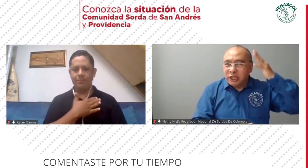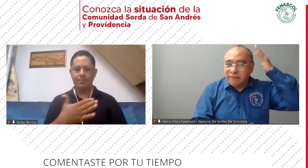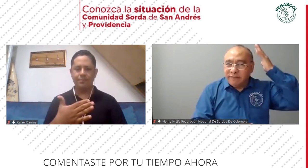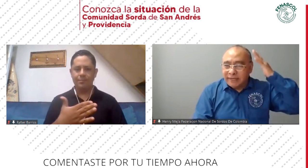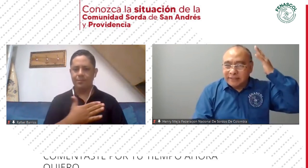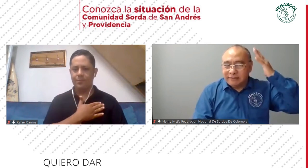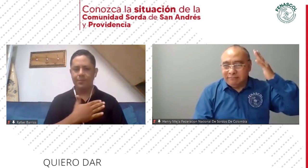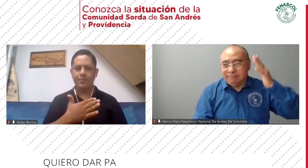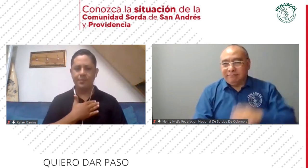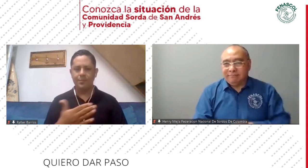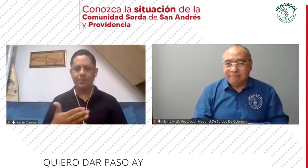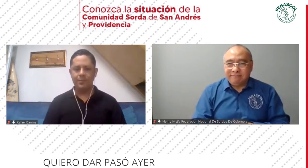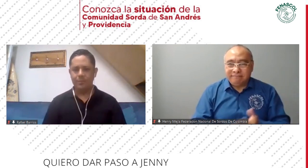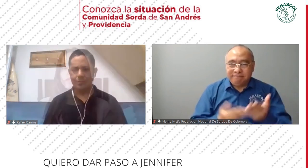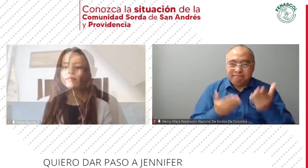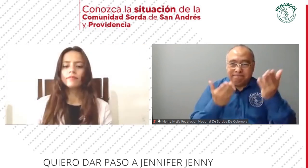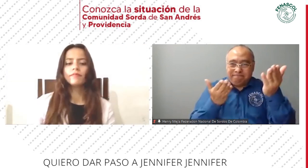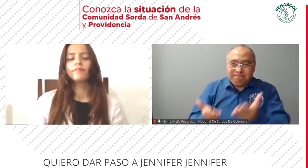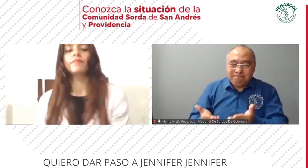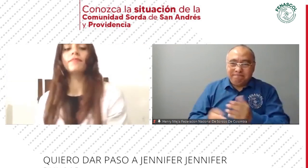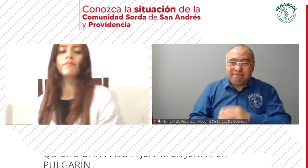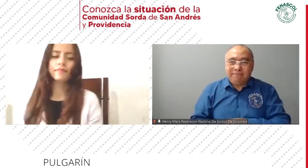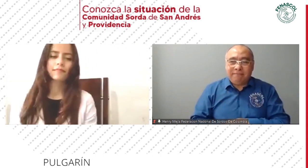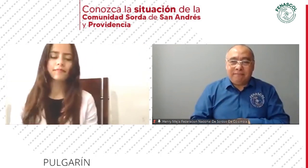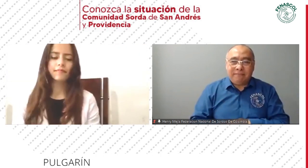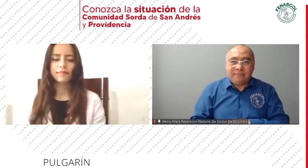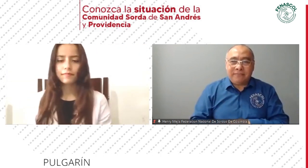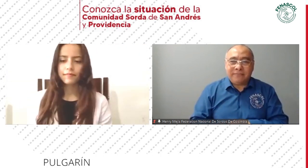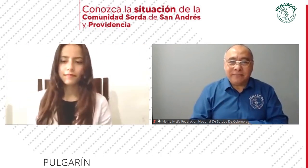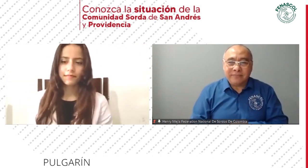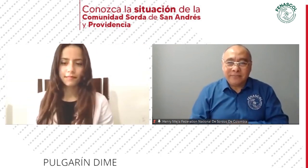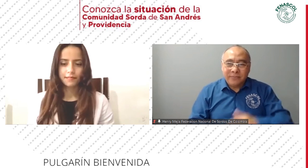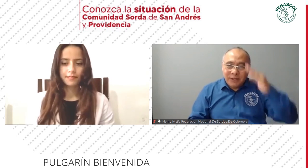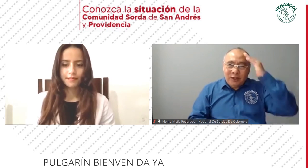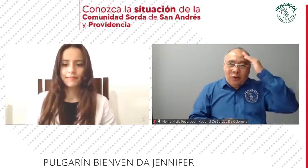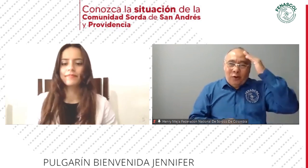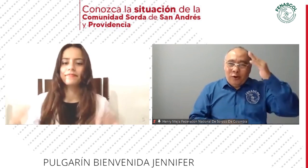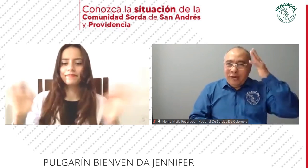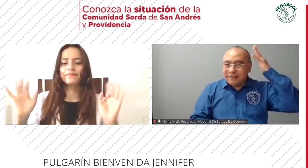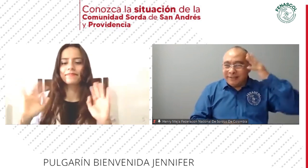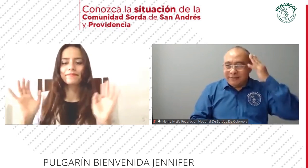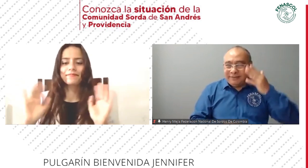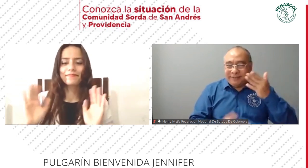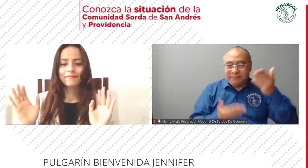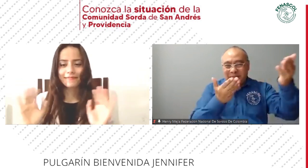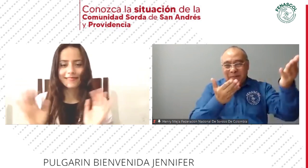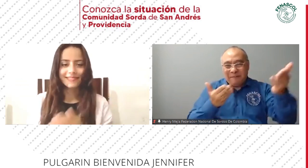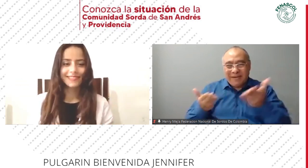ahora quiero dar paso a jennifer jennifer pulgarín bienvenida a jennifer